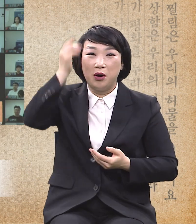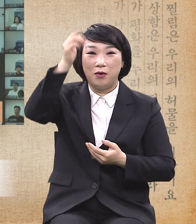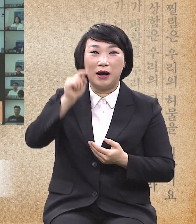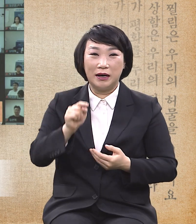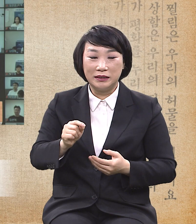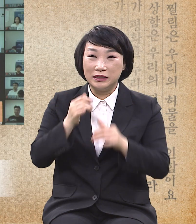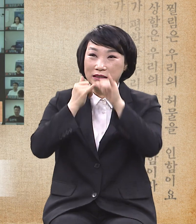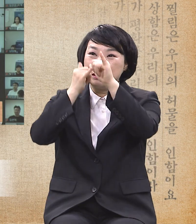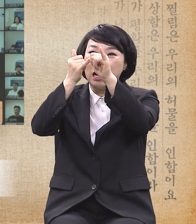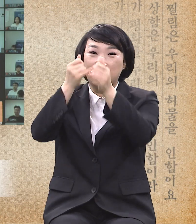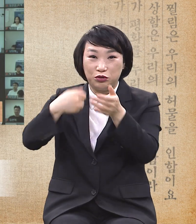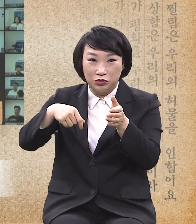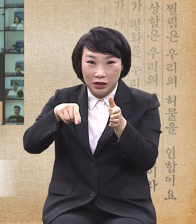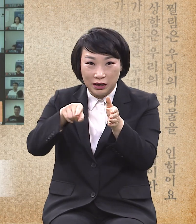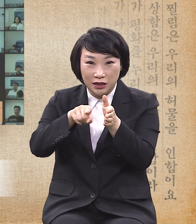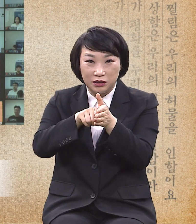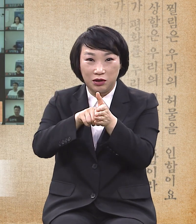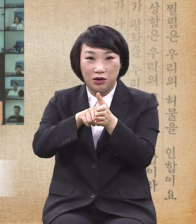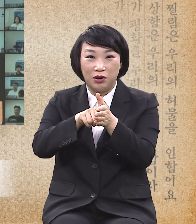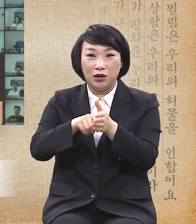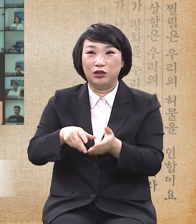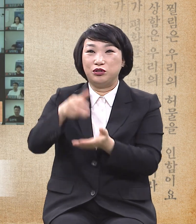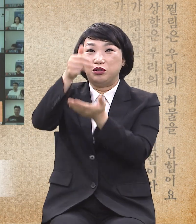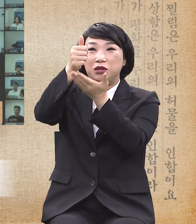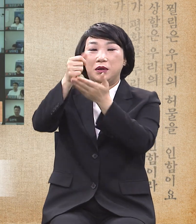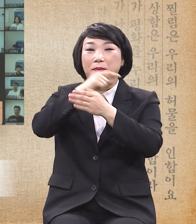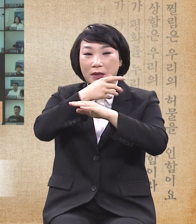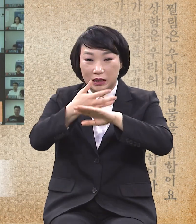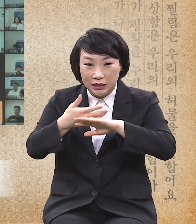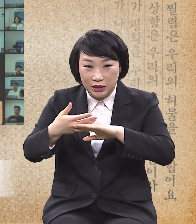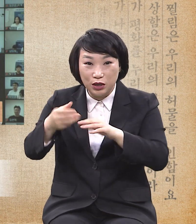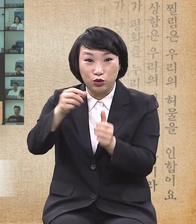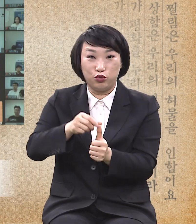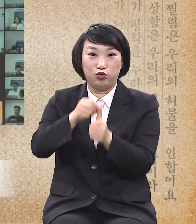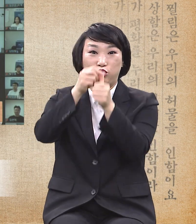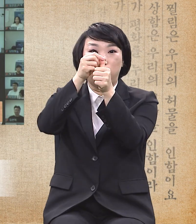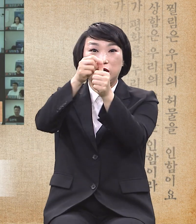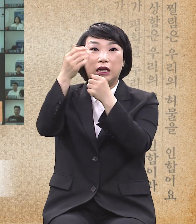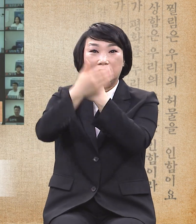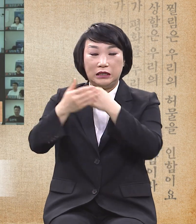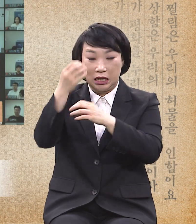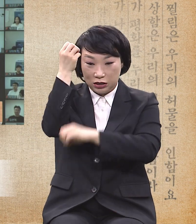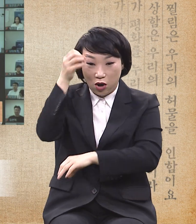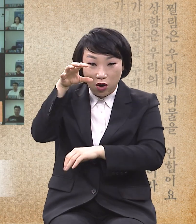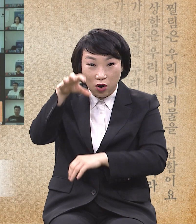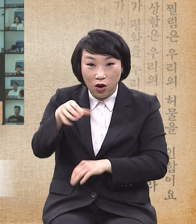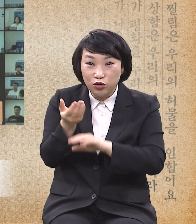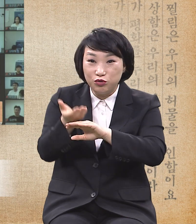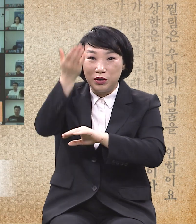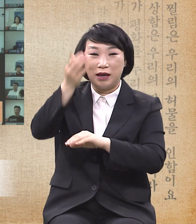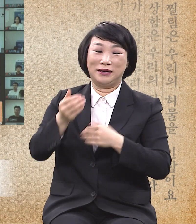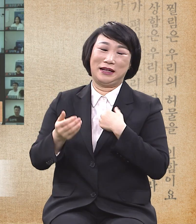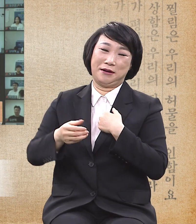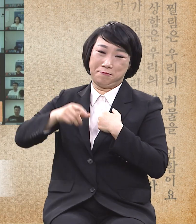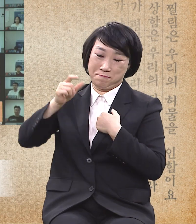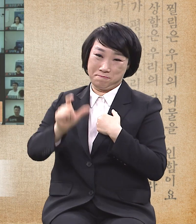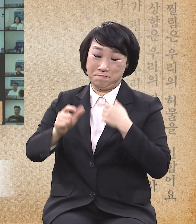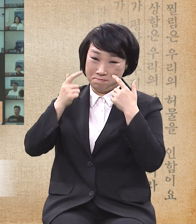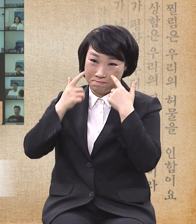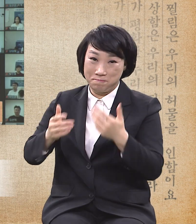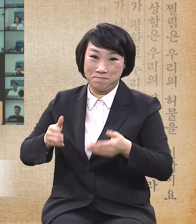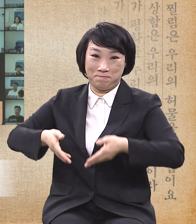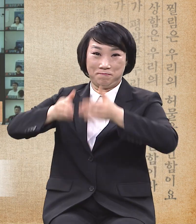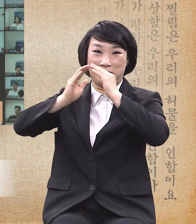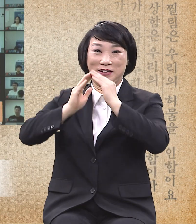영광스러운 상을 위해서 주님의 피 흘리신 구원의 은혜 토위에 견고한 집을